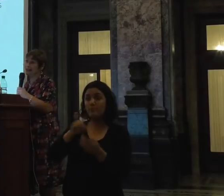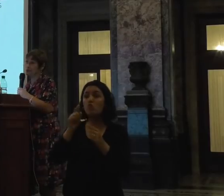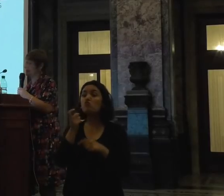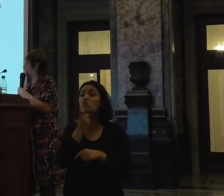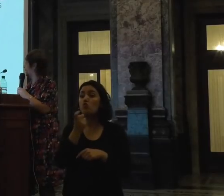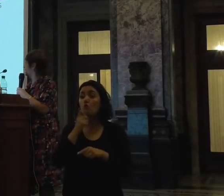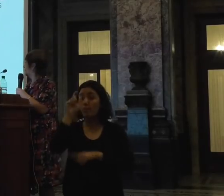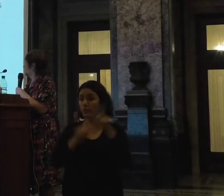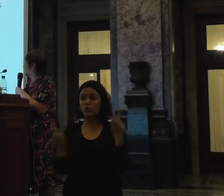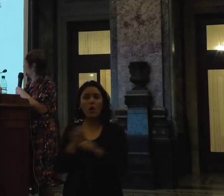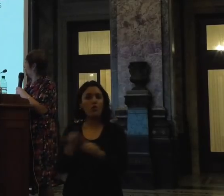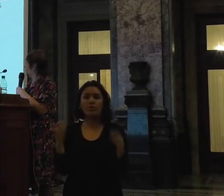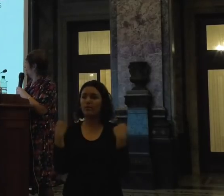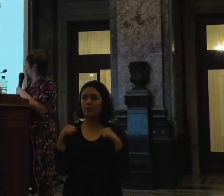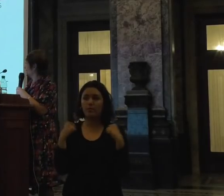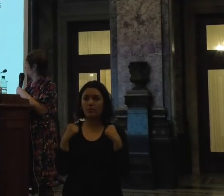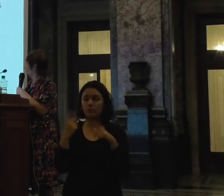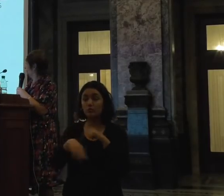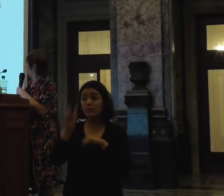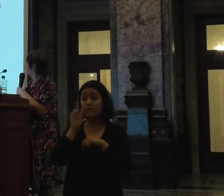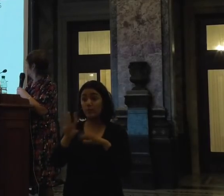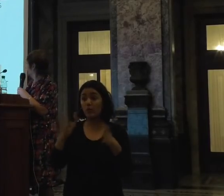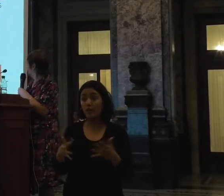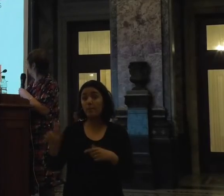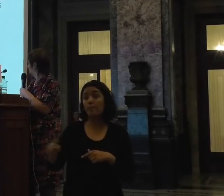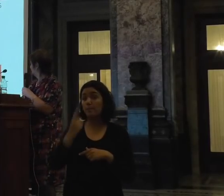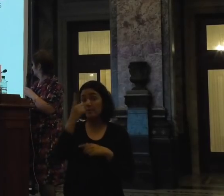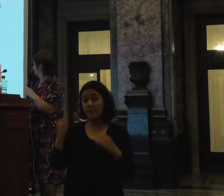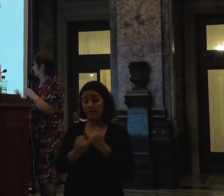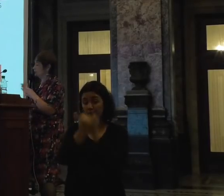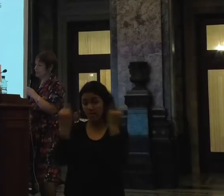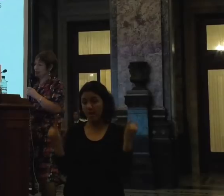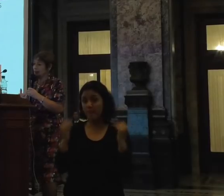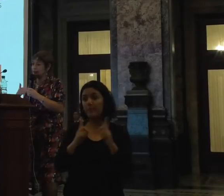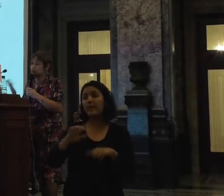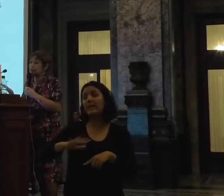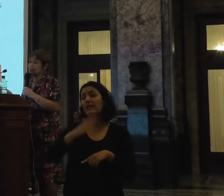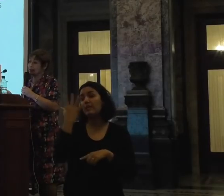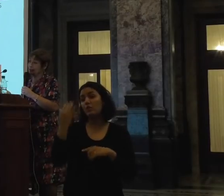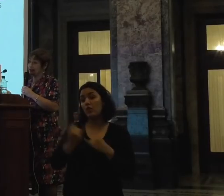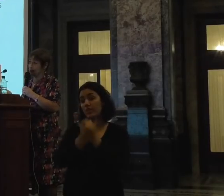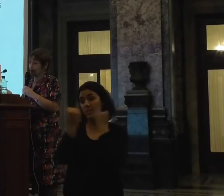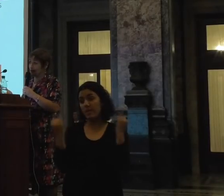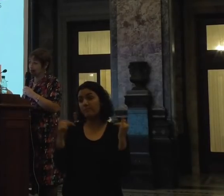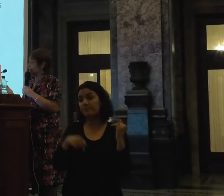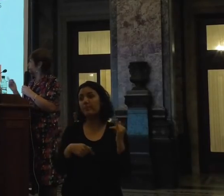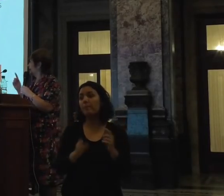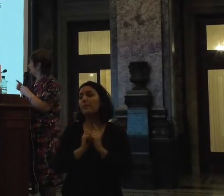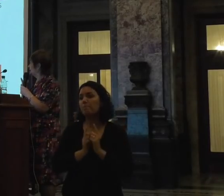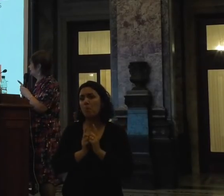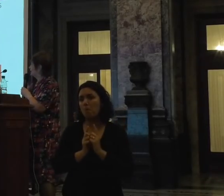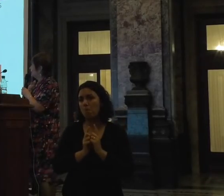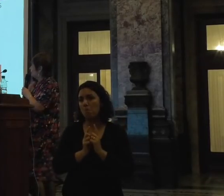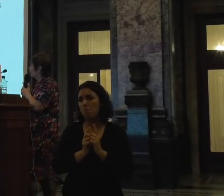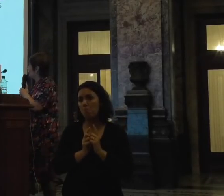la gente no entrena. Y lo que vemos es que el primer día y el quinto día son exactamente iguales.